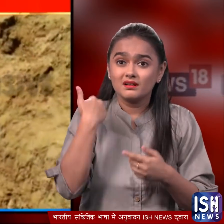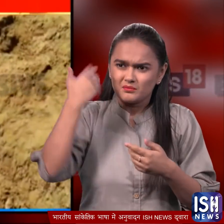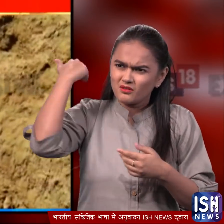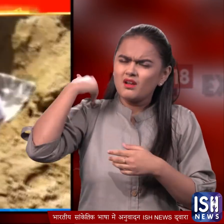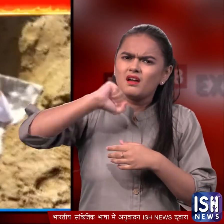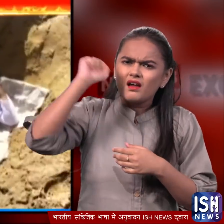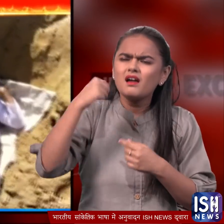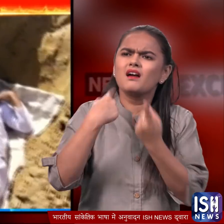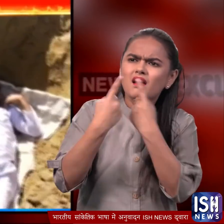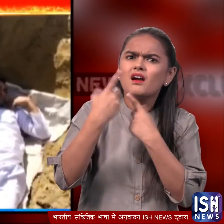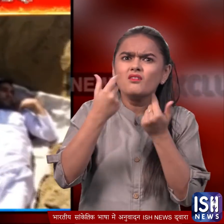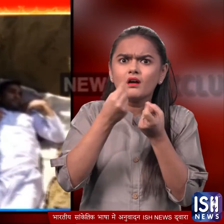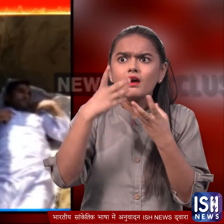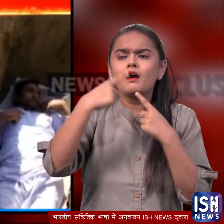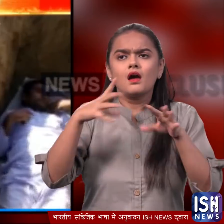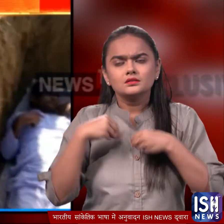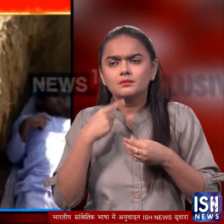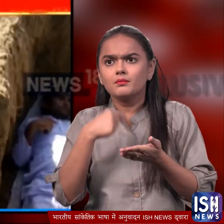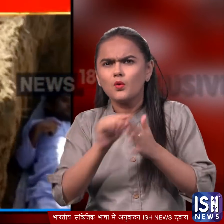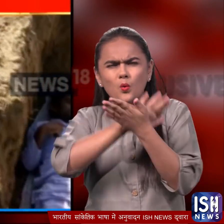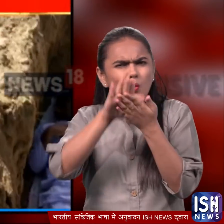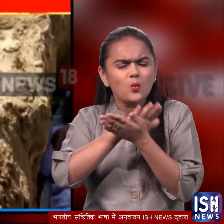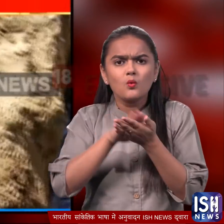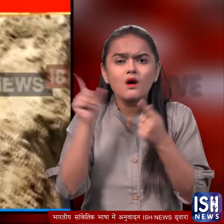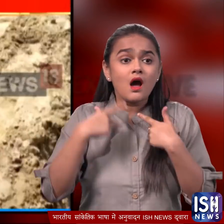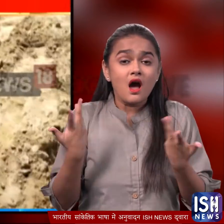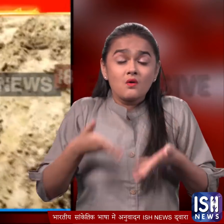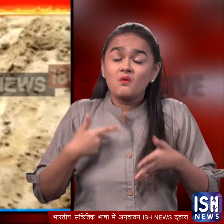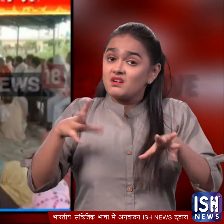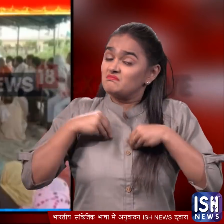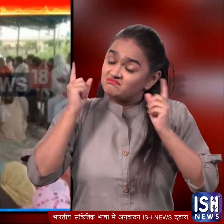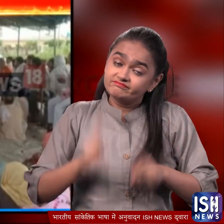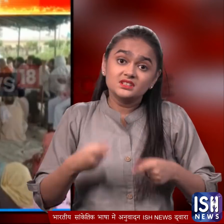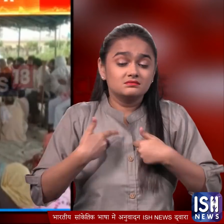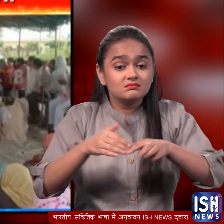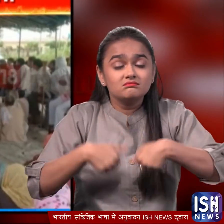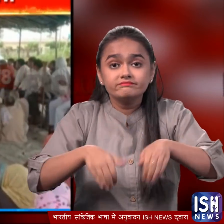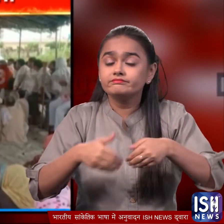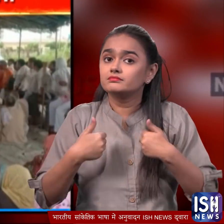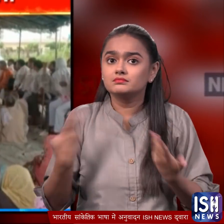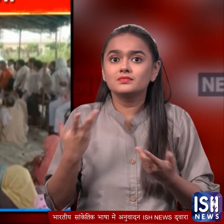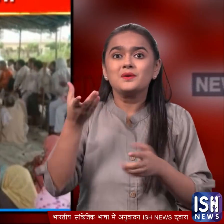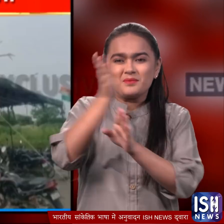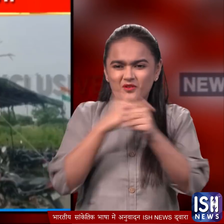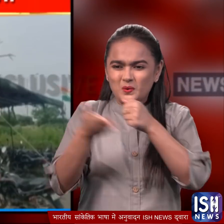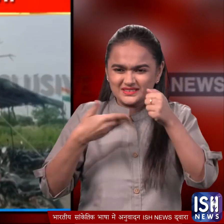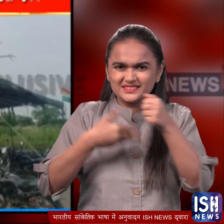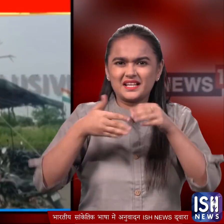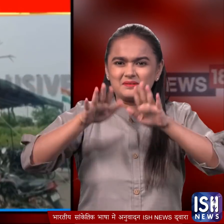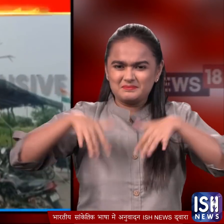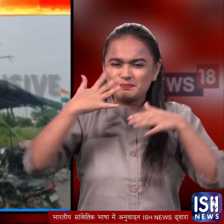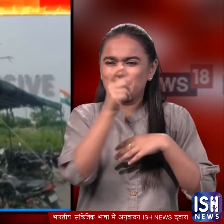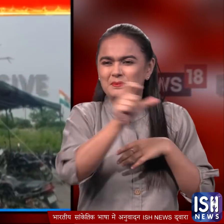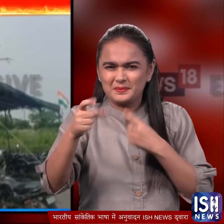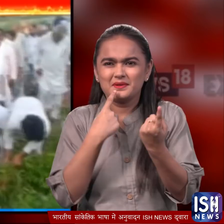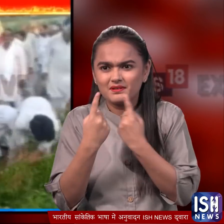प्रदर्शन करने के बावजूद उनकी कोई सुनवाई नहीं हुई, जिसके बाद मजबूरी में उन्हें ये रास्ता अपनाना पड़ा। इससे पहले वहां एक किसान पंचायत बुलाई गई, जिसमें समाधि